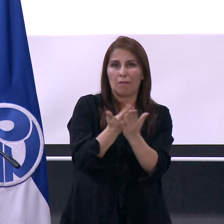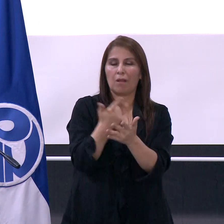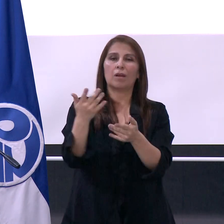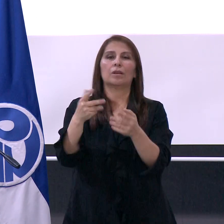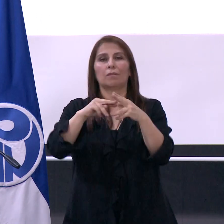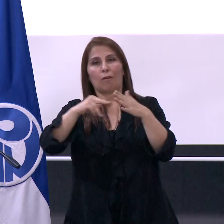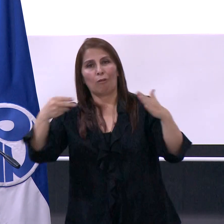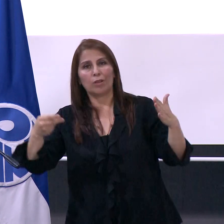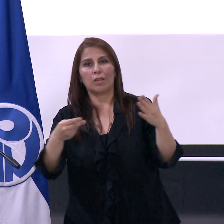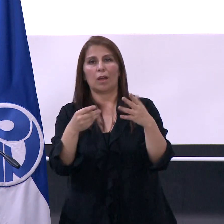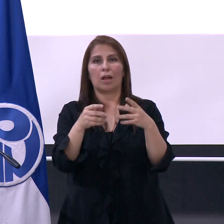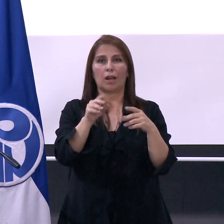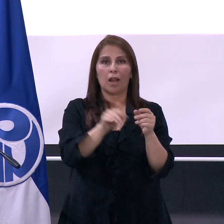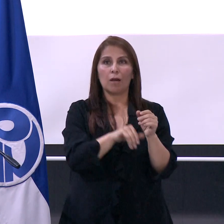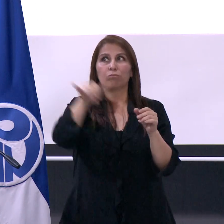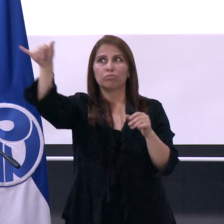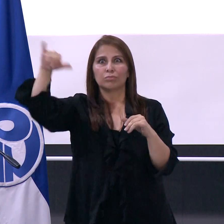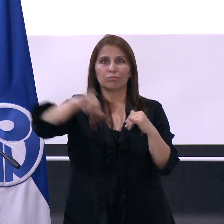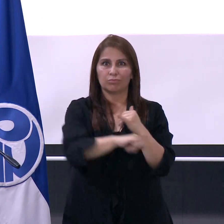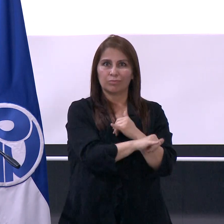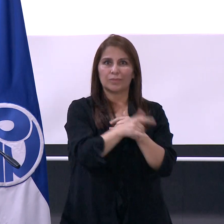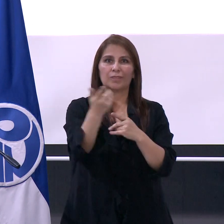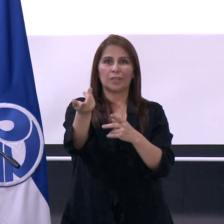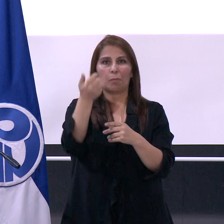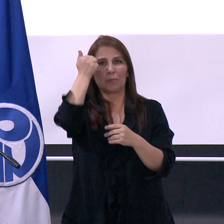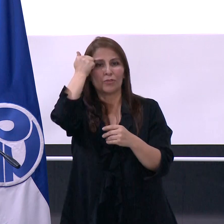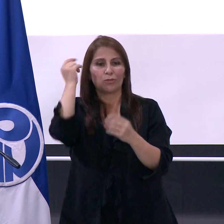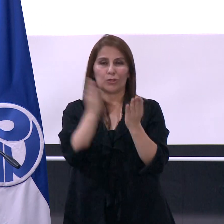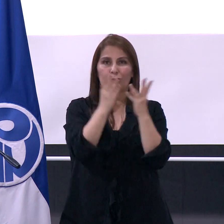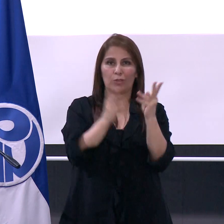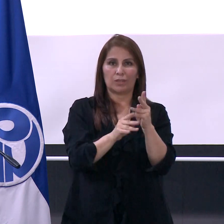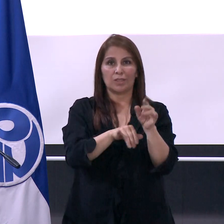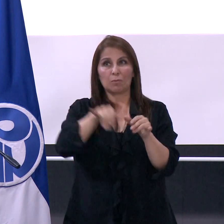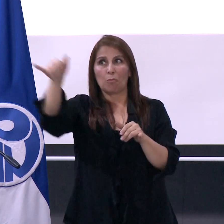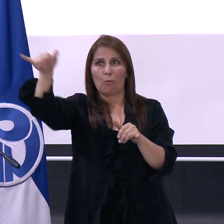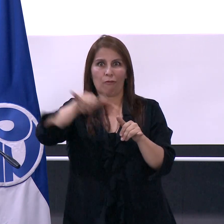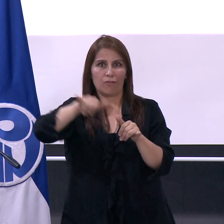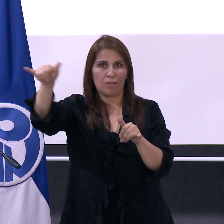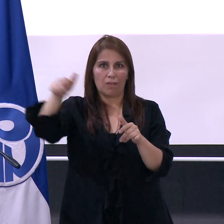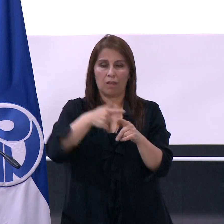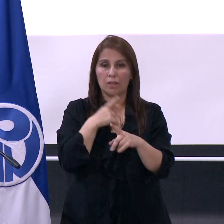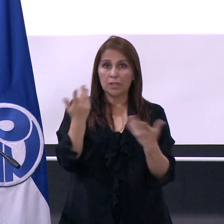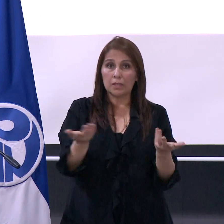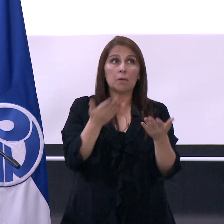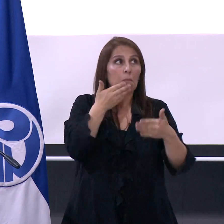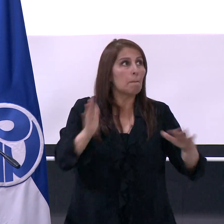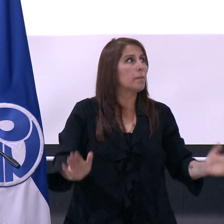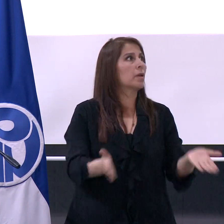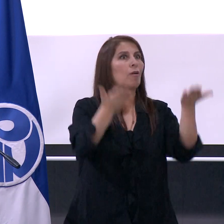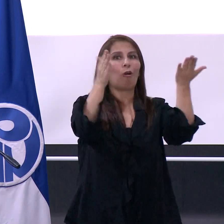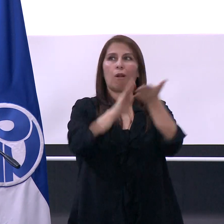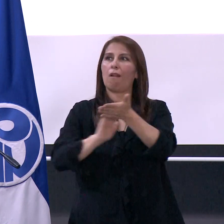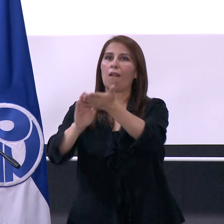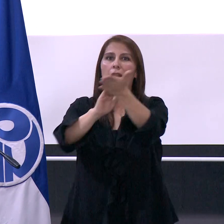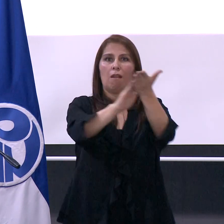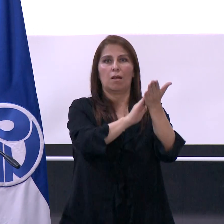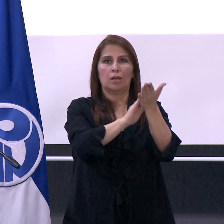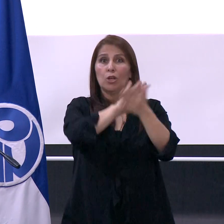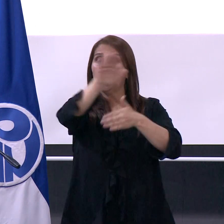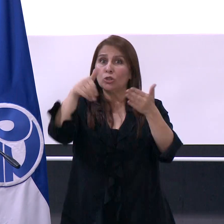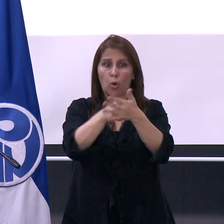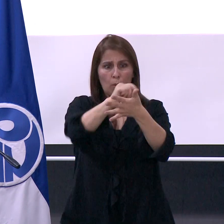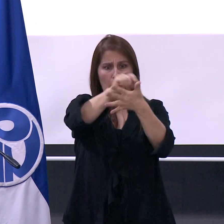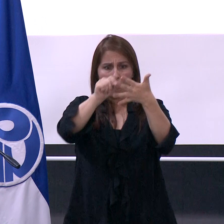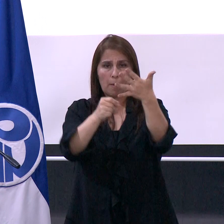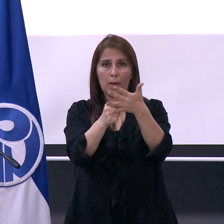investigación la movilidad profesional profesor alí estudiantil y el mantenimiento y mejora de la planta física todo eso quedó congelado